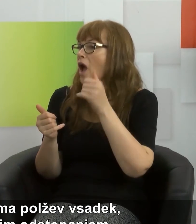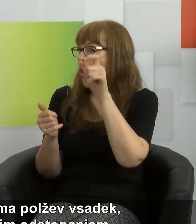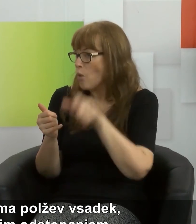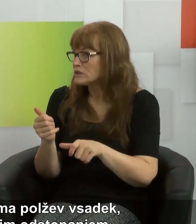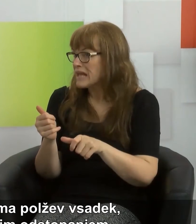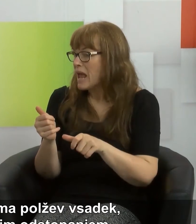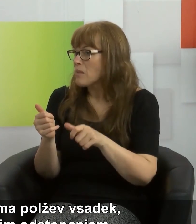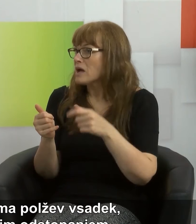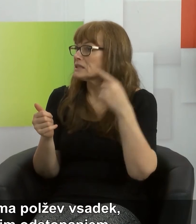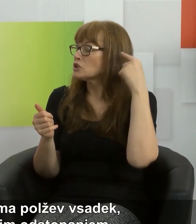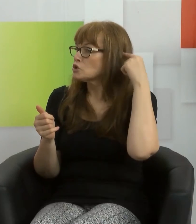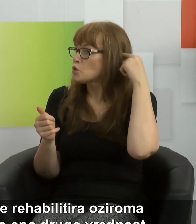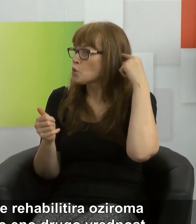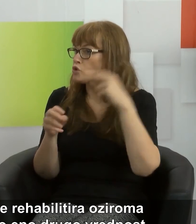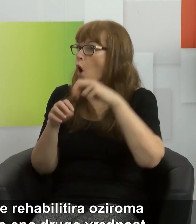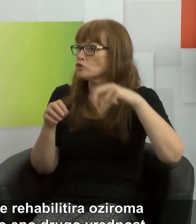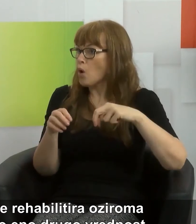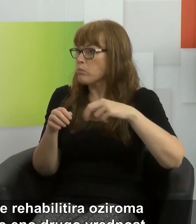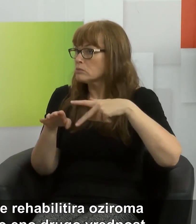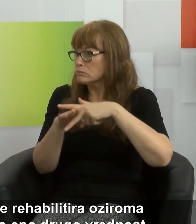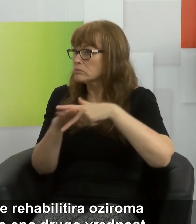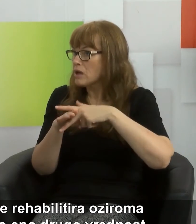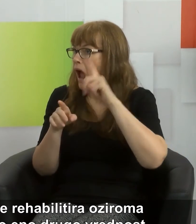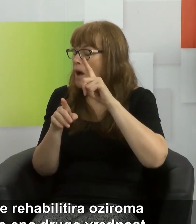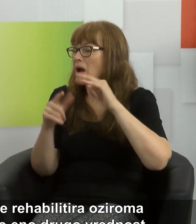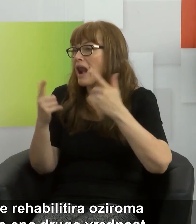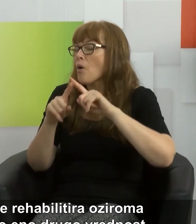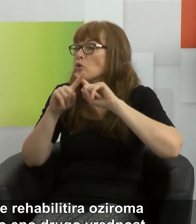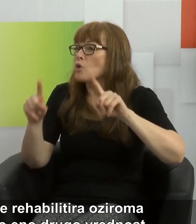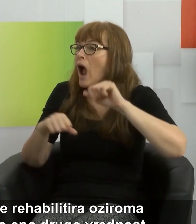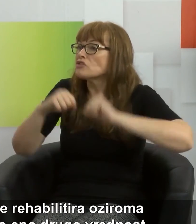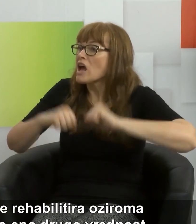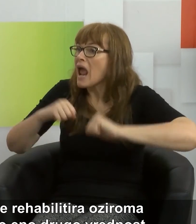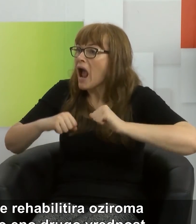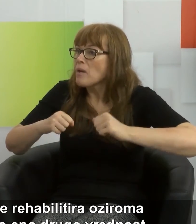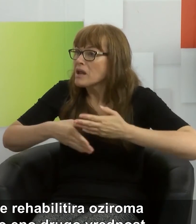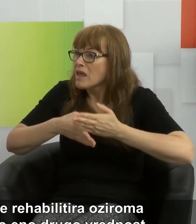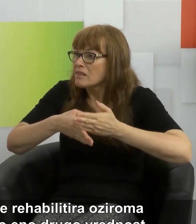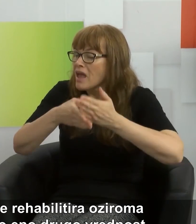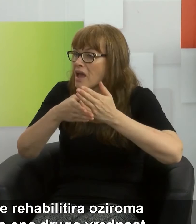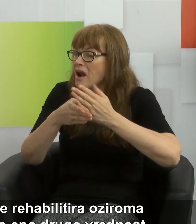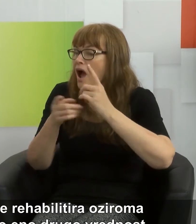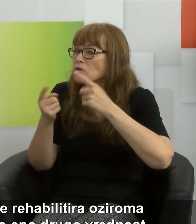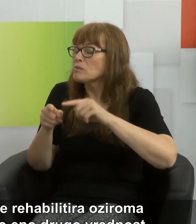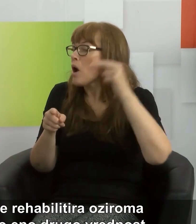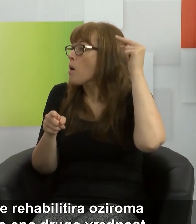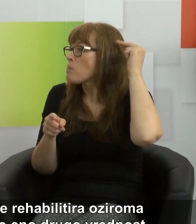z slušnim odstopanjem, vendar se lahko drugače rehabilitira oziroma polžji vsadek je dodal to eno